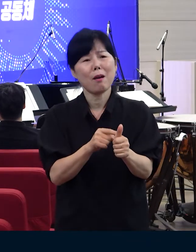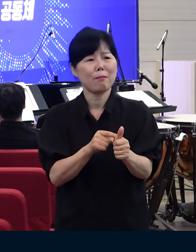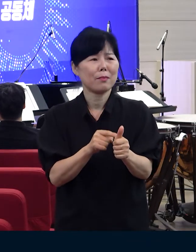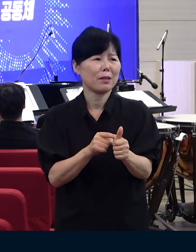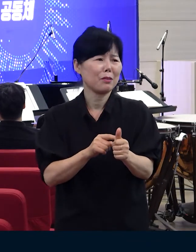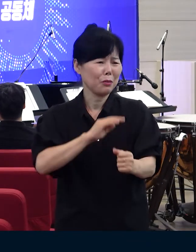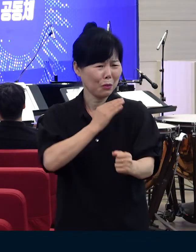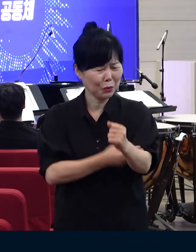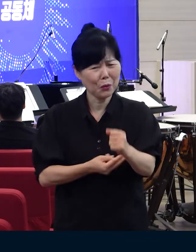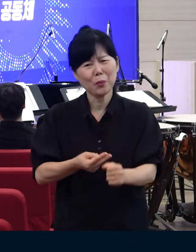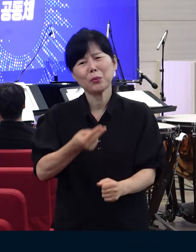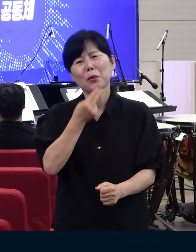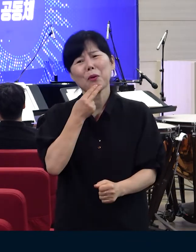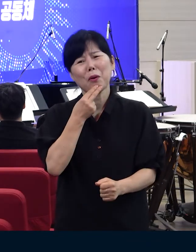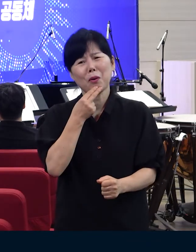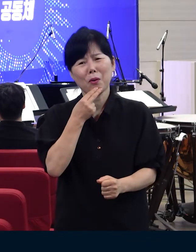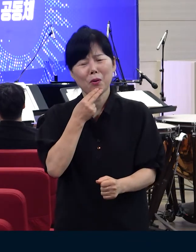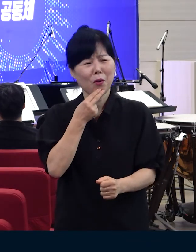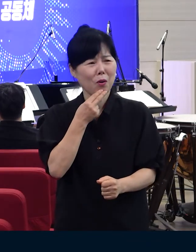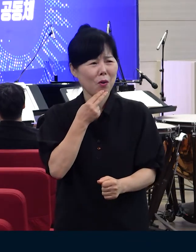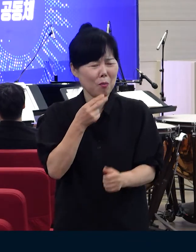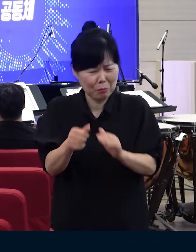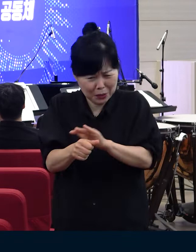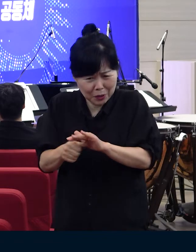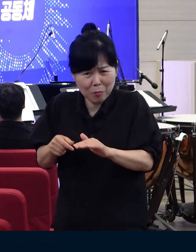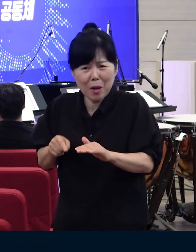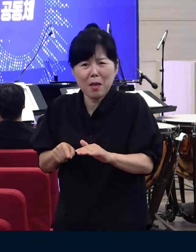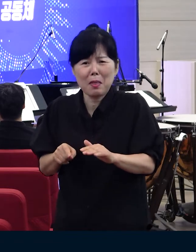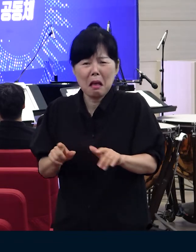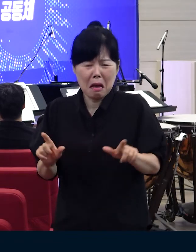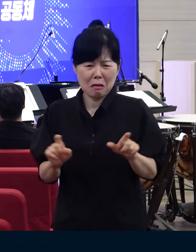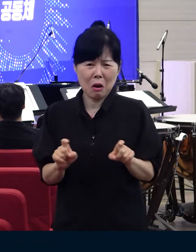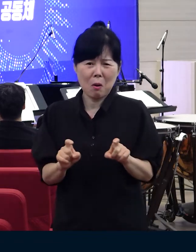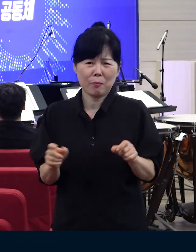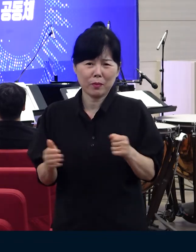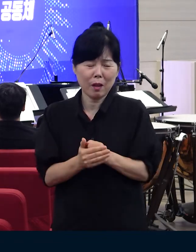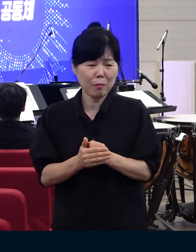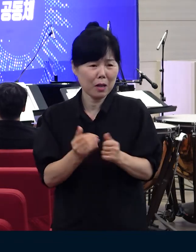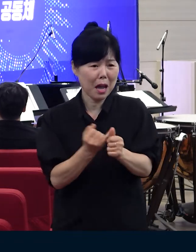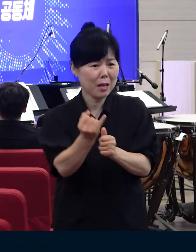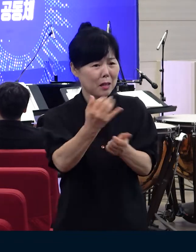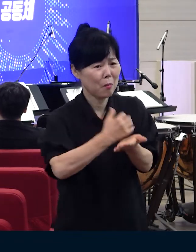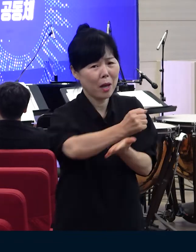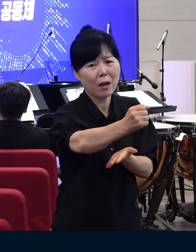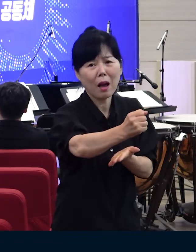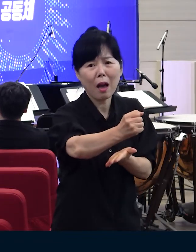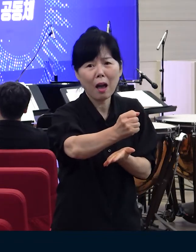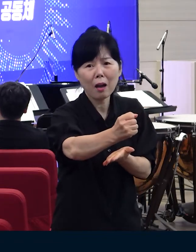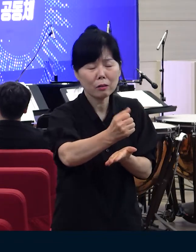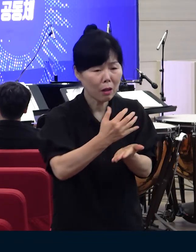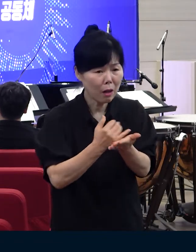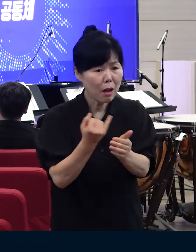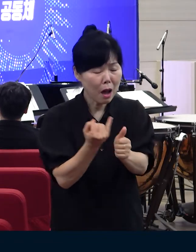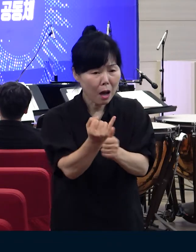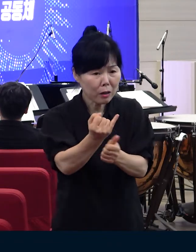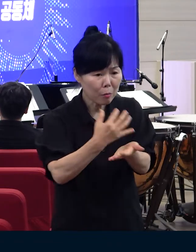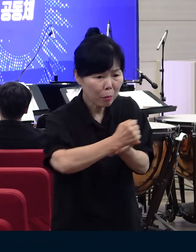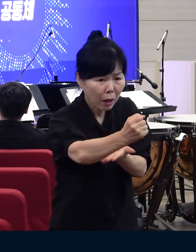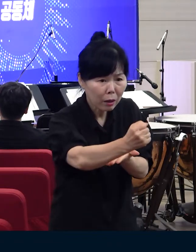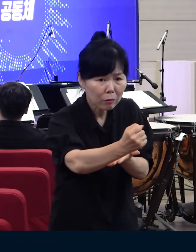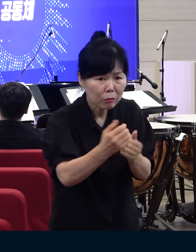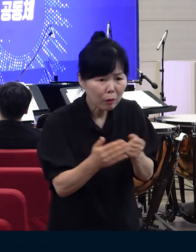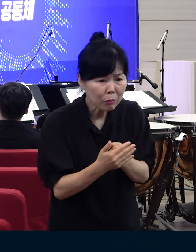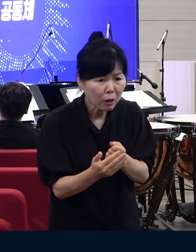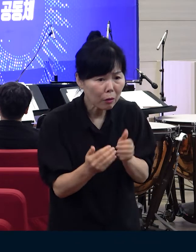폭발을 합니다. 아내를 빼앗기면서 성경을 아무리 봐도 아브라함이 어떤 행동도 안 한다는 거예요. 아내를